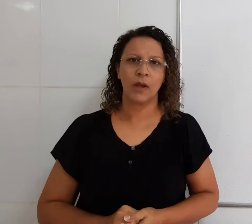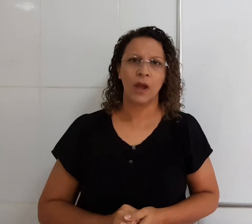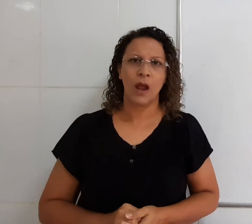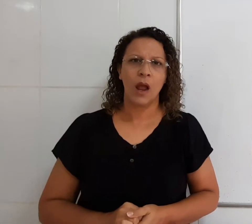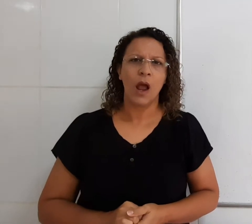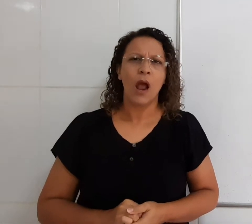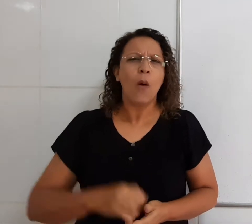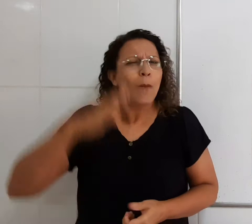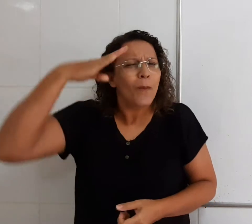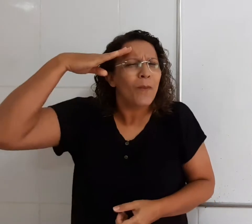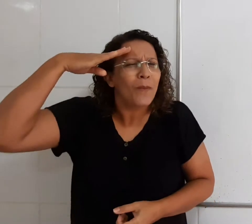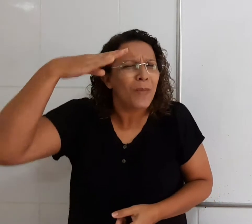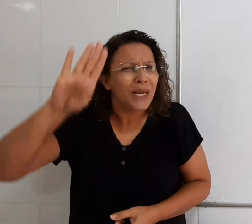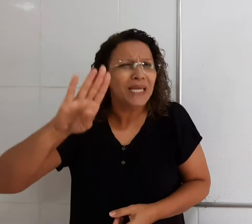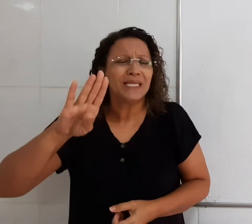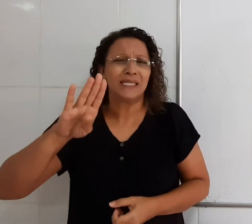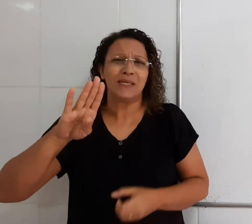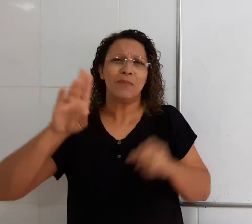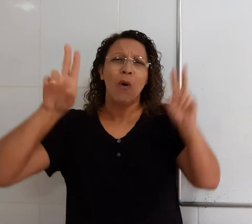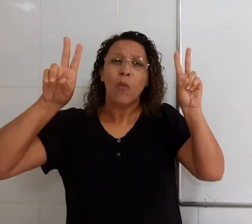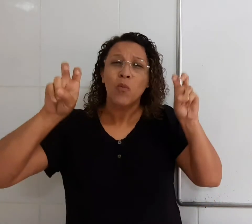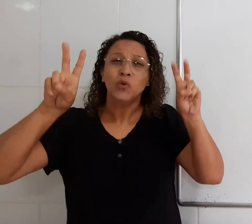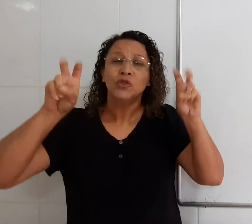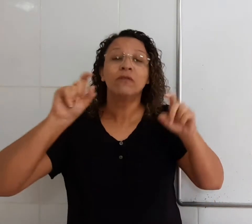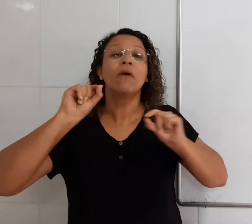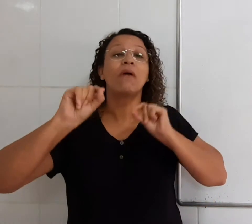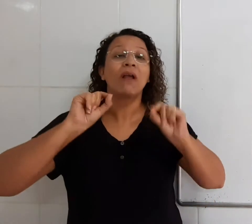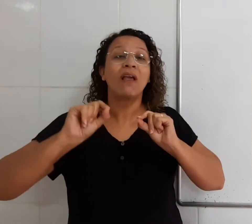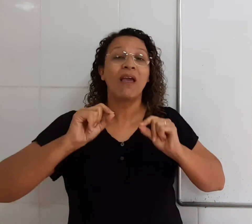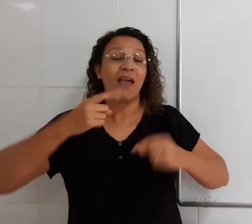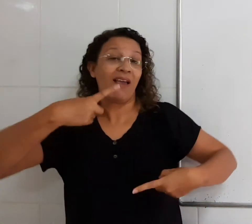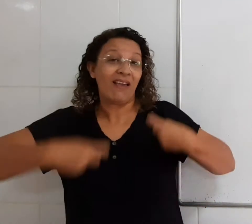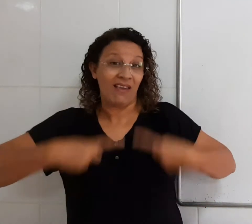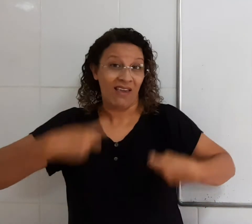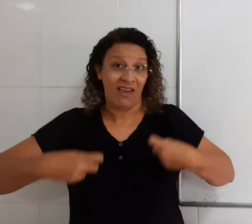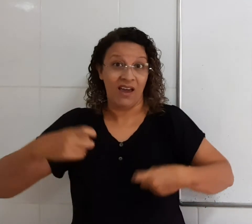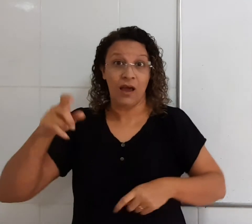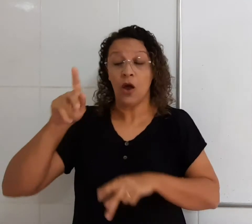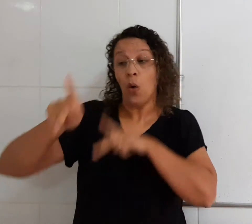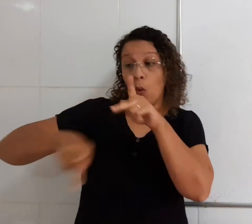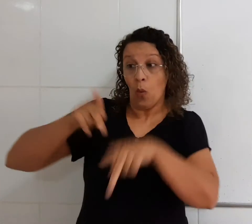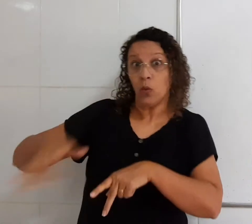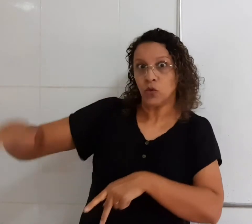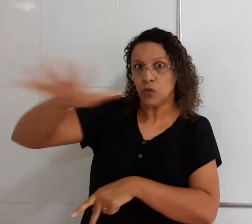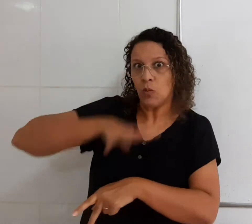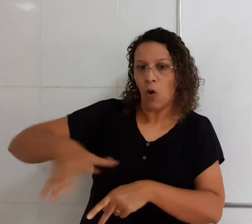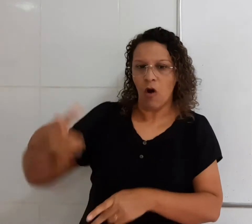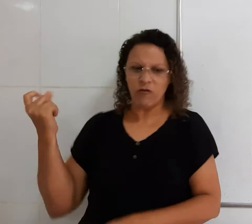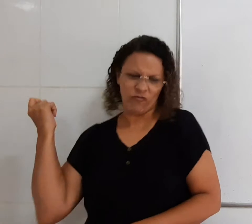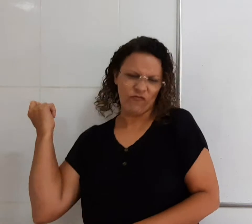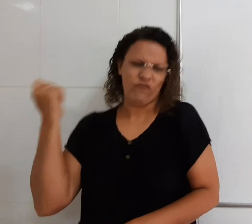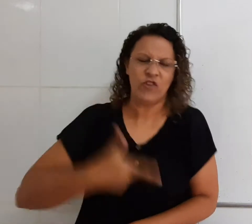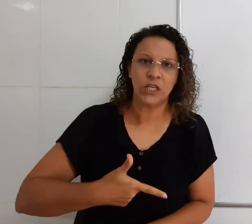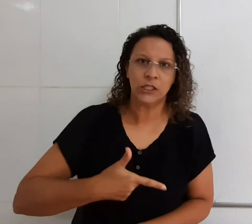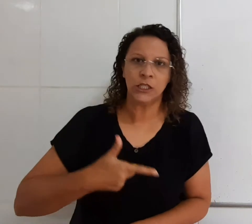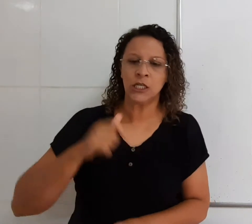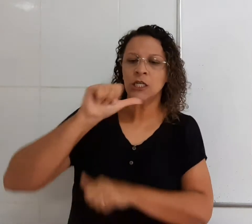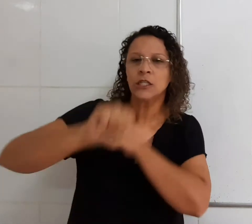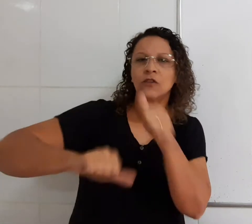da escravidão foram as guerras. Os povos que venciam as guerras transformavam seus prisioneiros